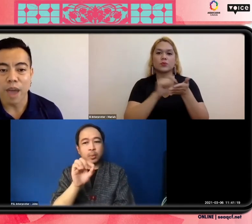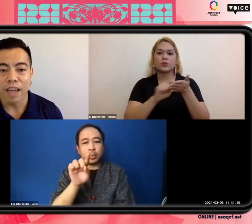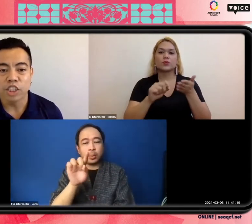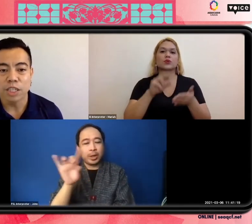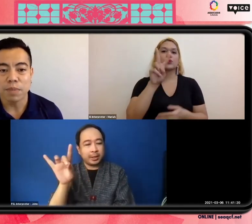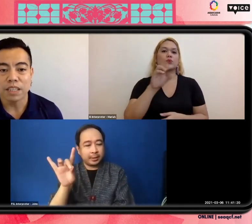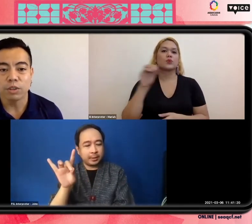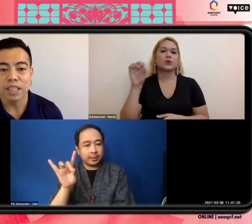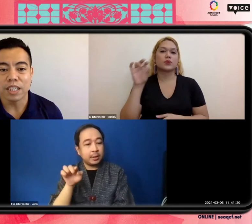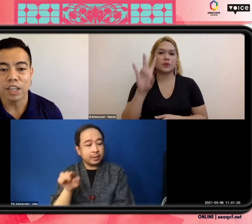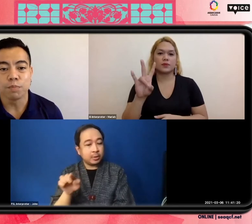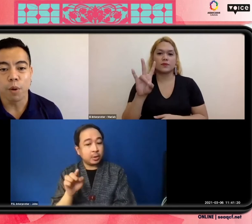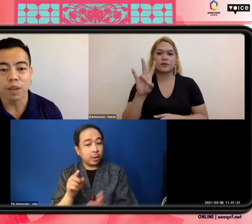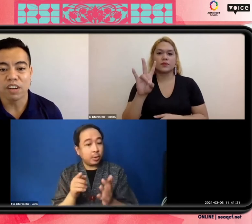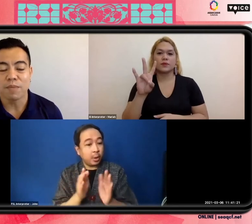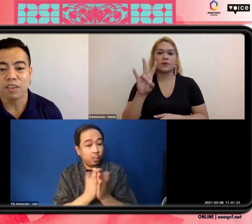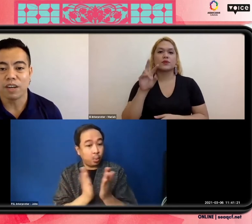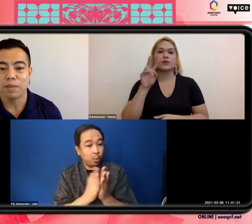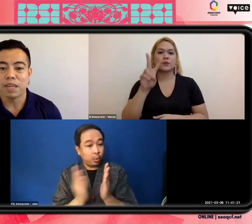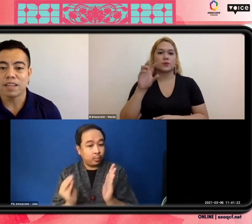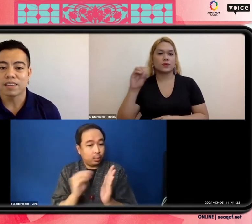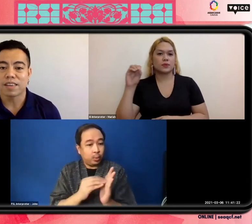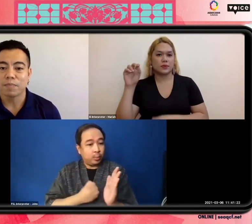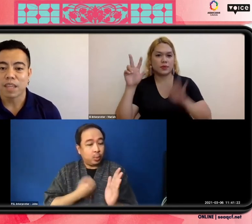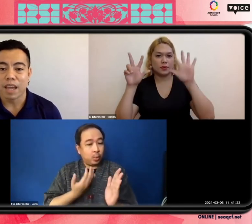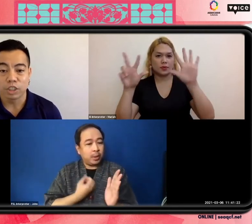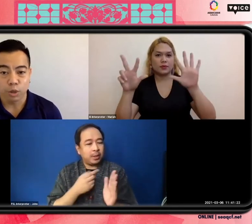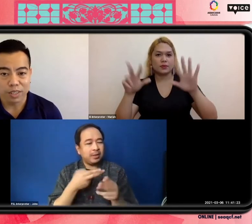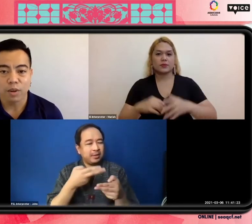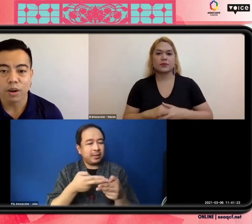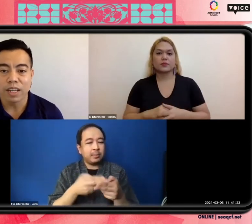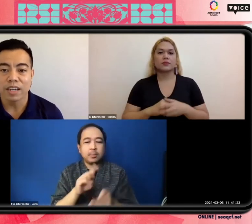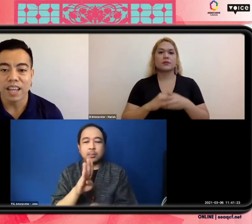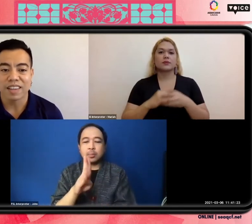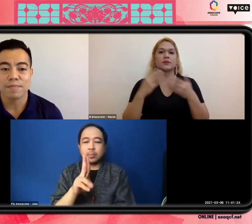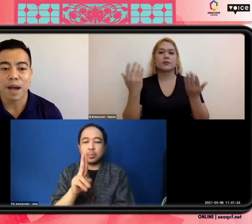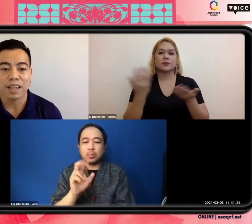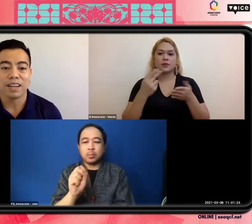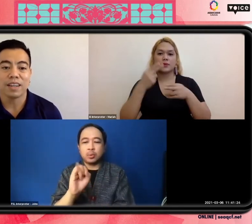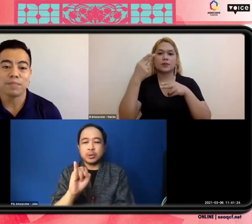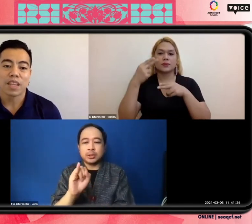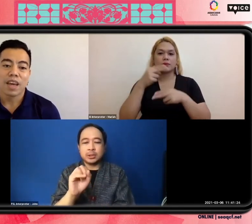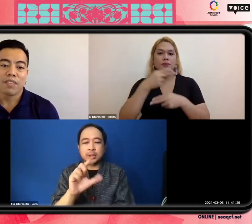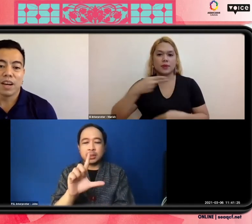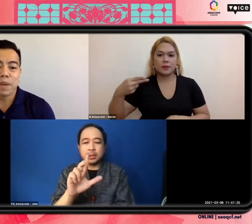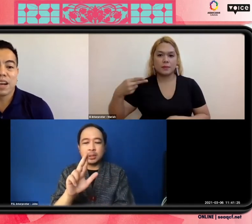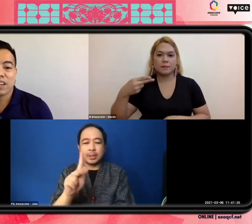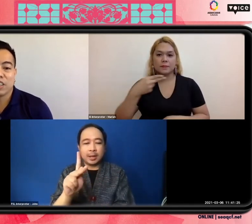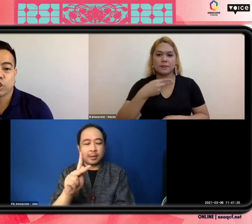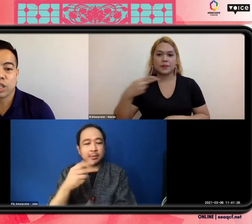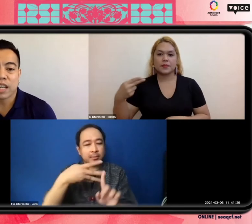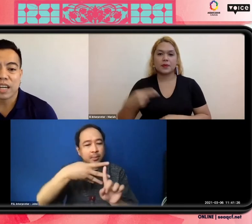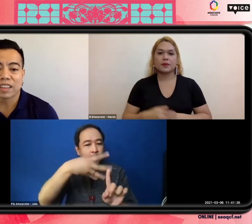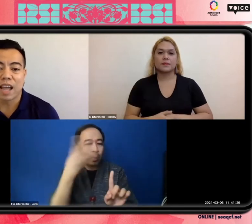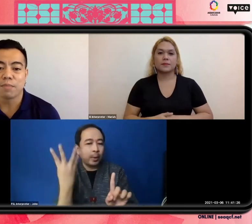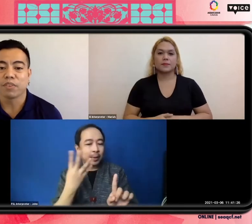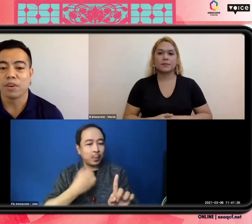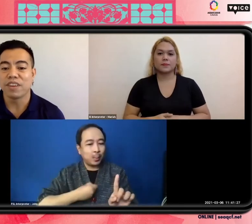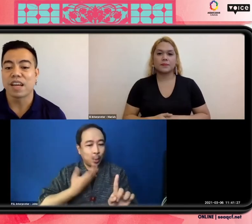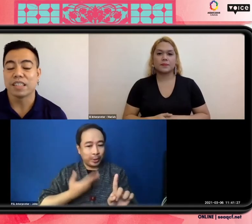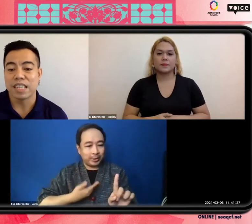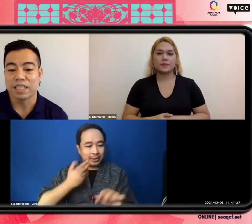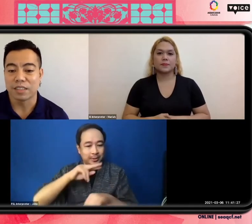New LGBTQ Poetry from the Philippines, and short story in The Ex Machina, Philippine Literature in the